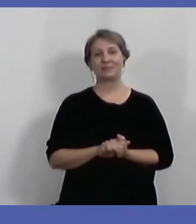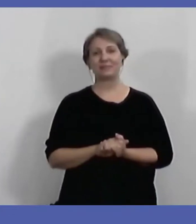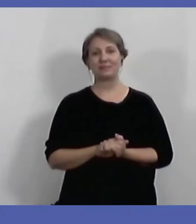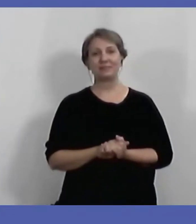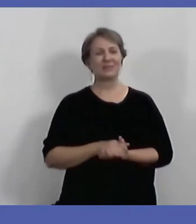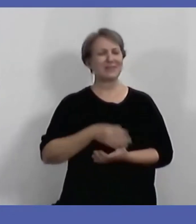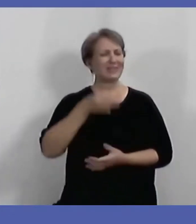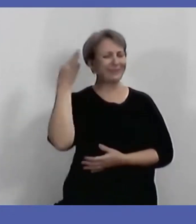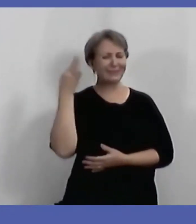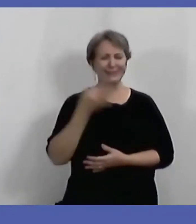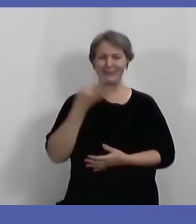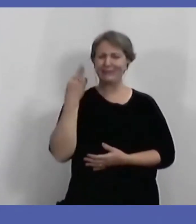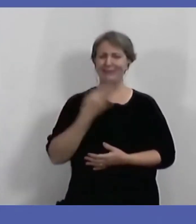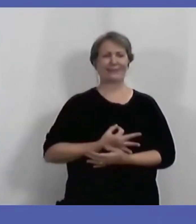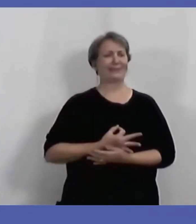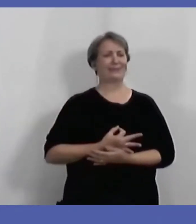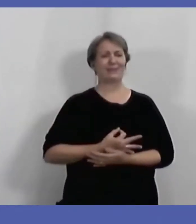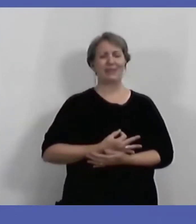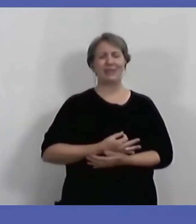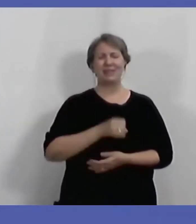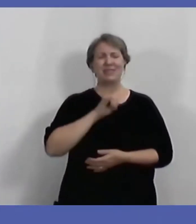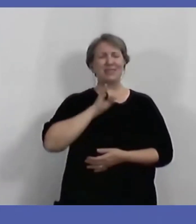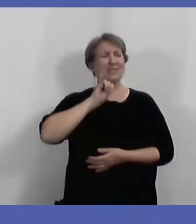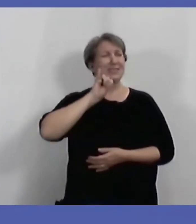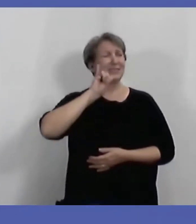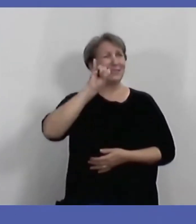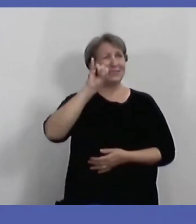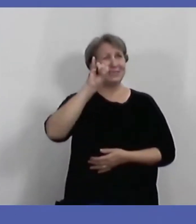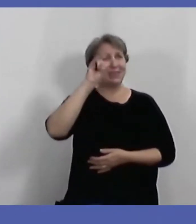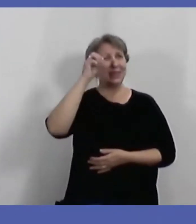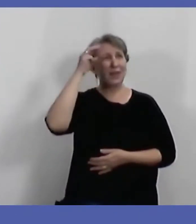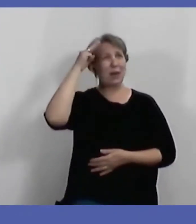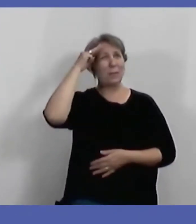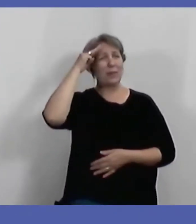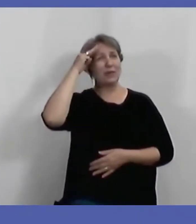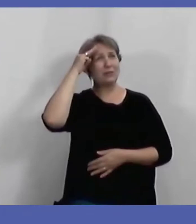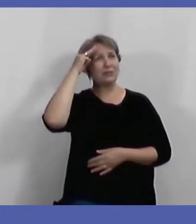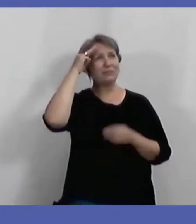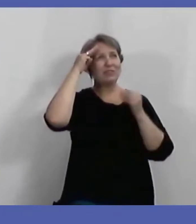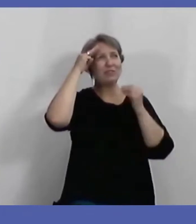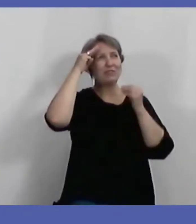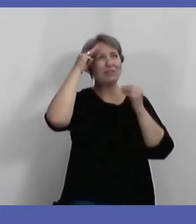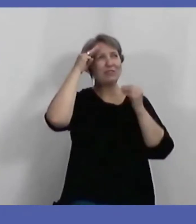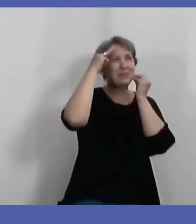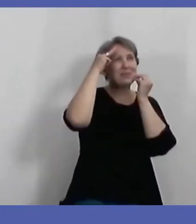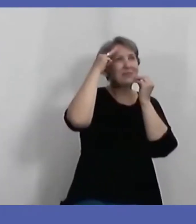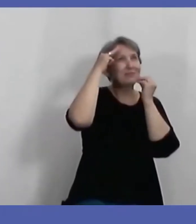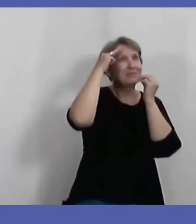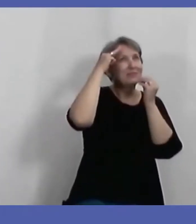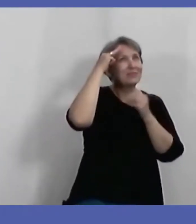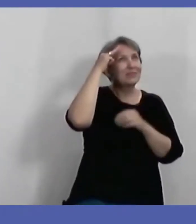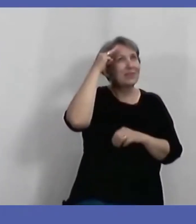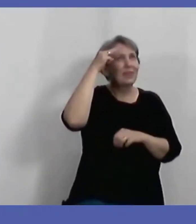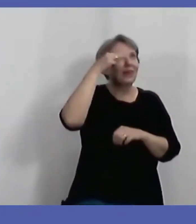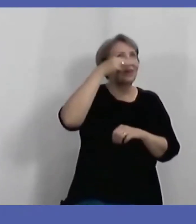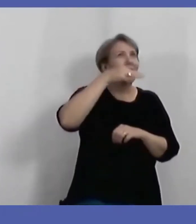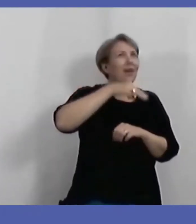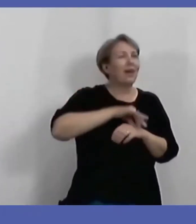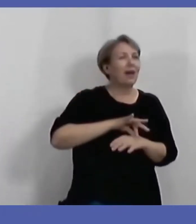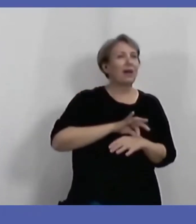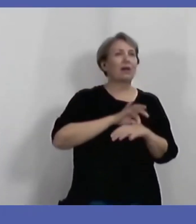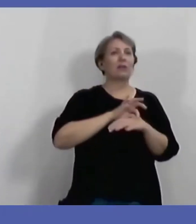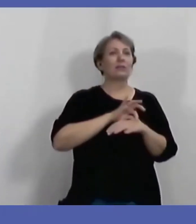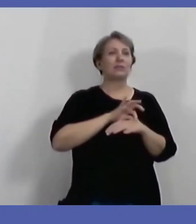é certeiro. Não duvide não. Deixa eu experimentar. Não experimente. Mente na carne é